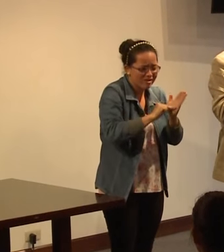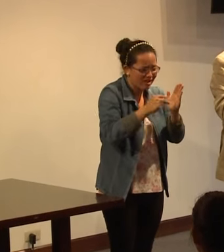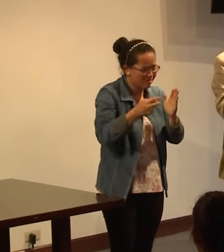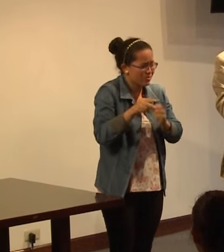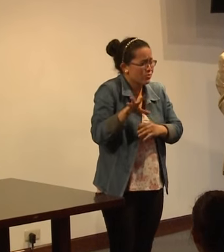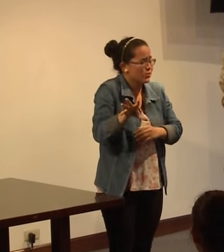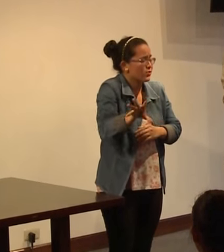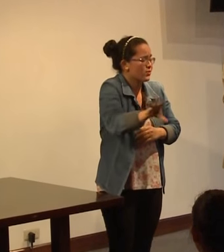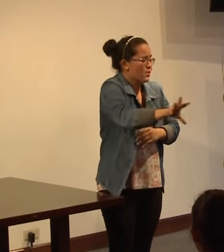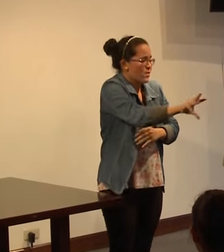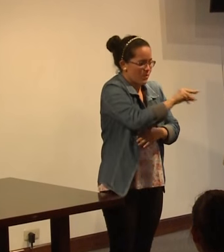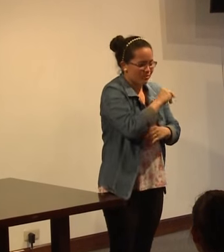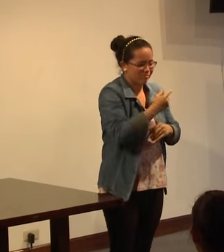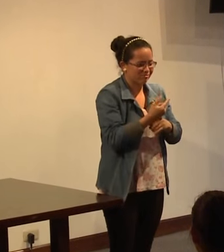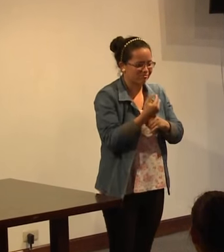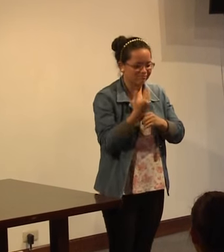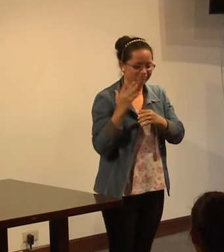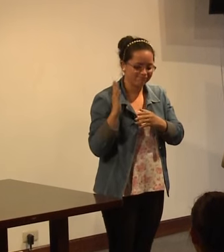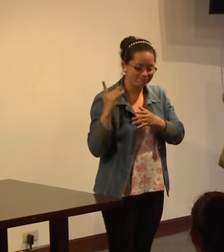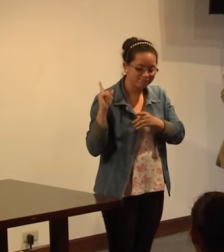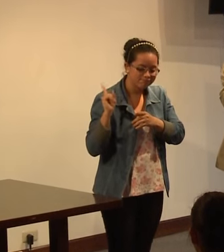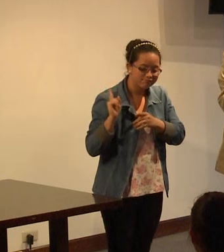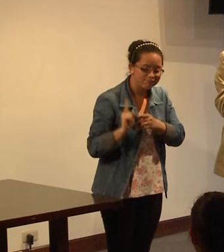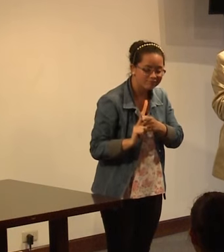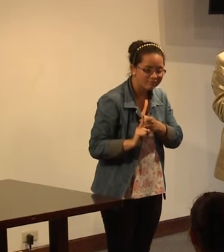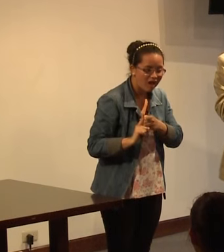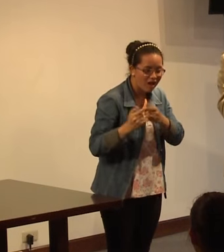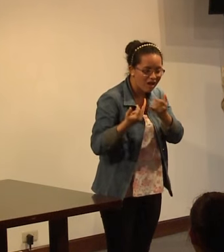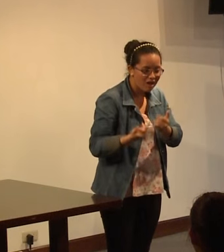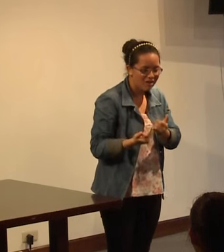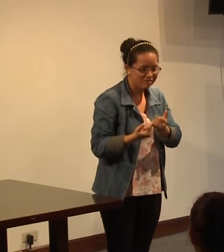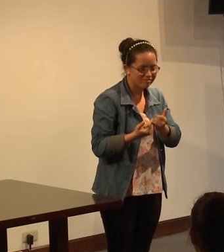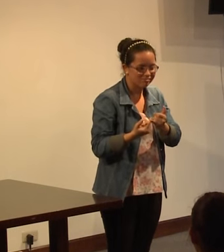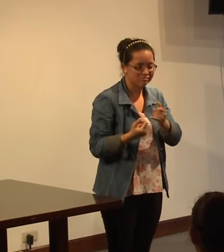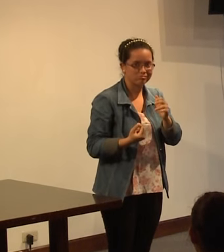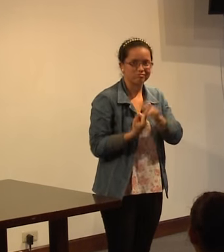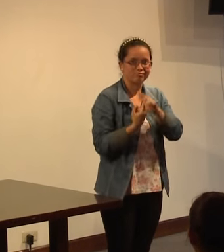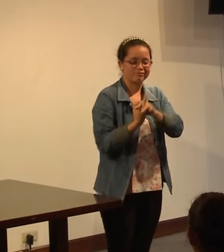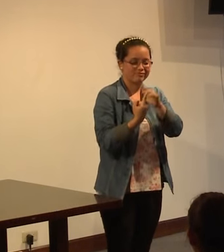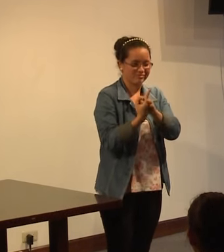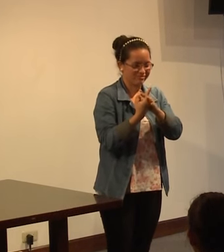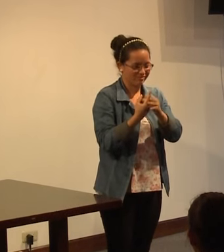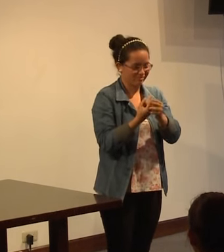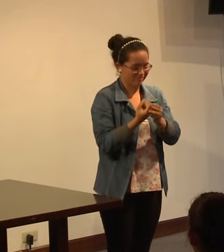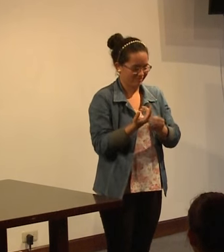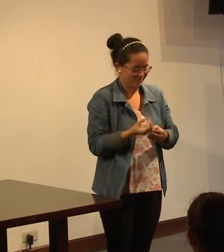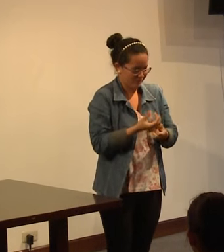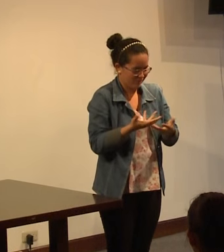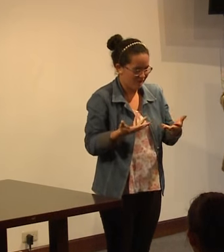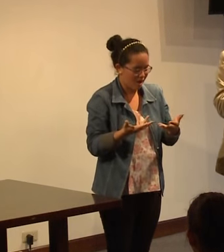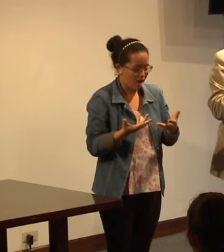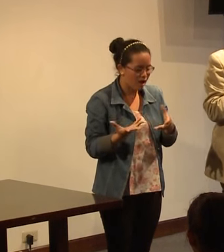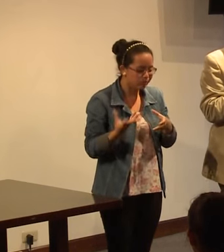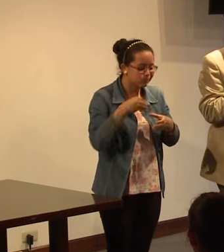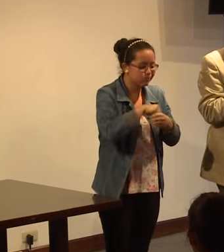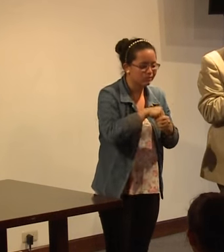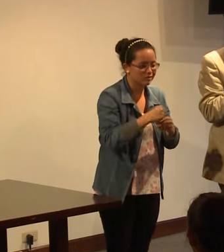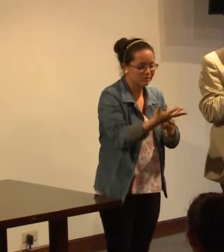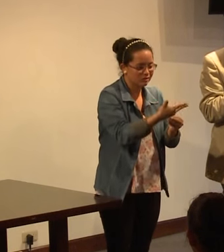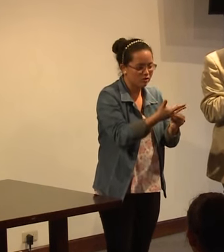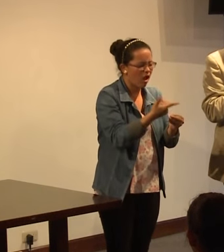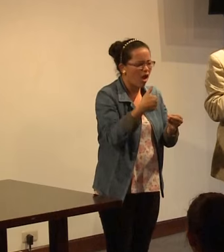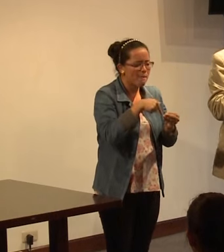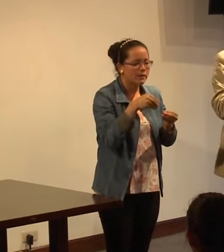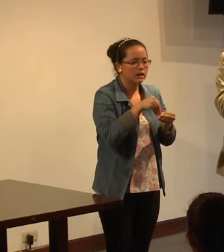uso de todo esto que recientemente ha aparecido en la humanidad y que se asume por las artes. También hablamos